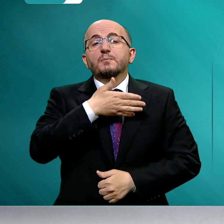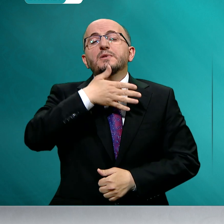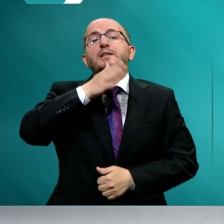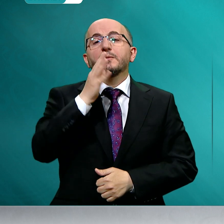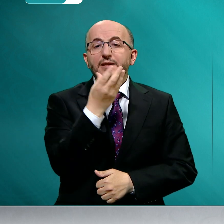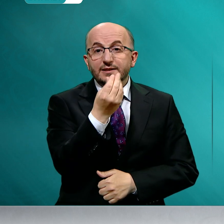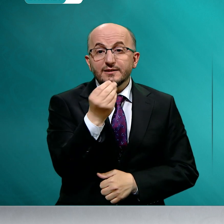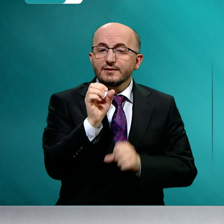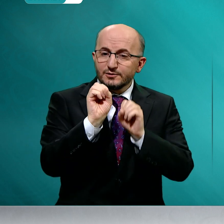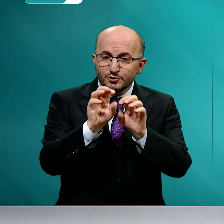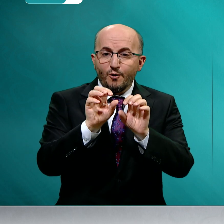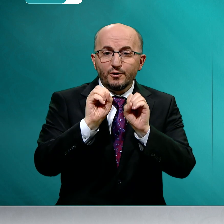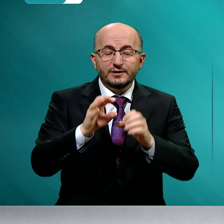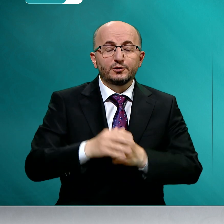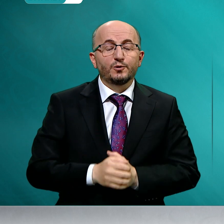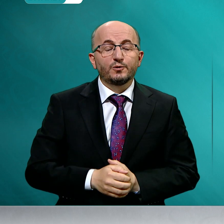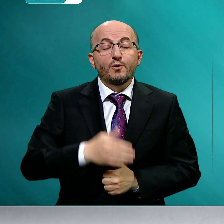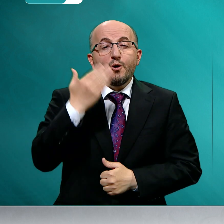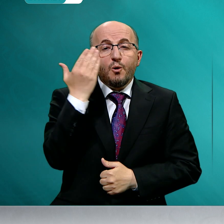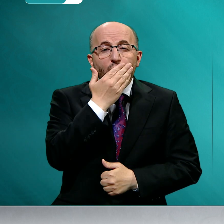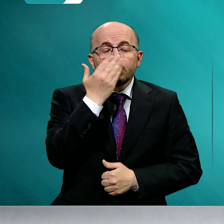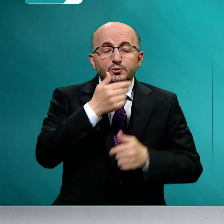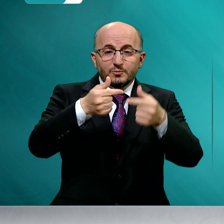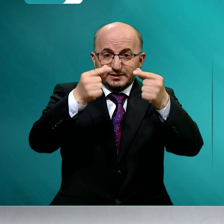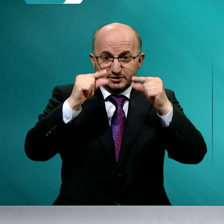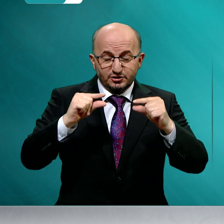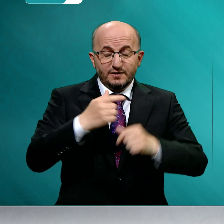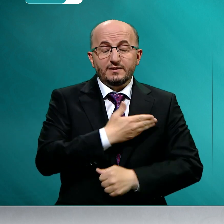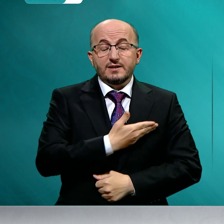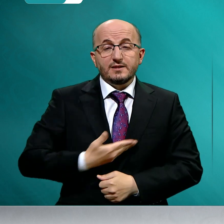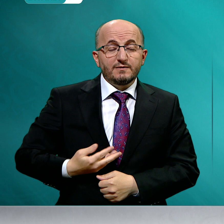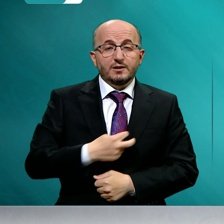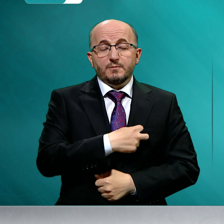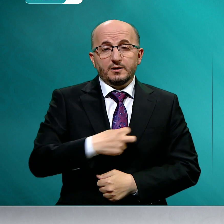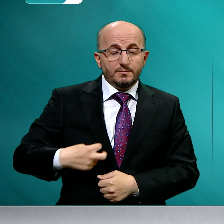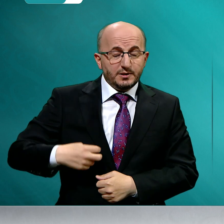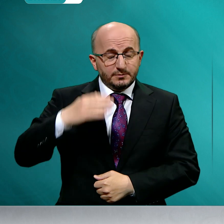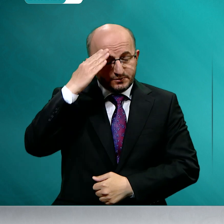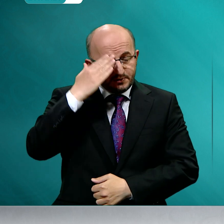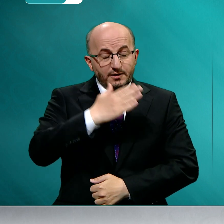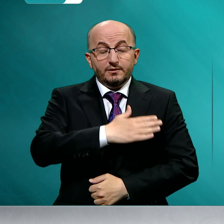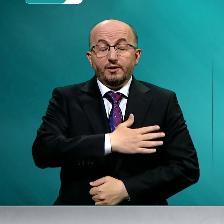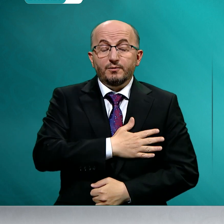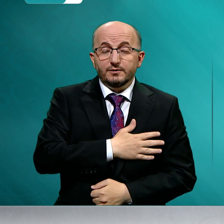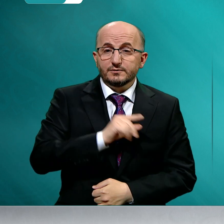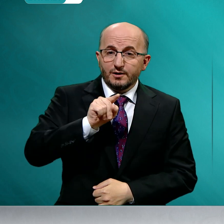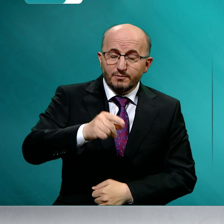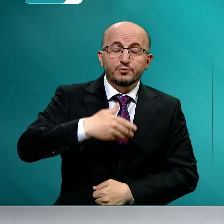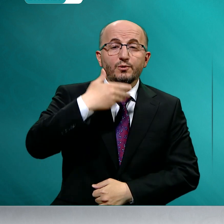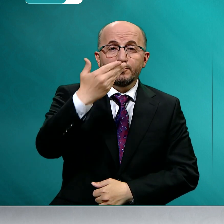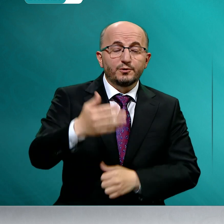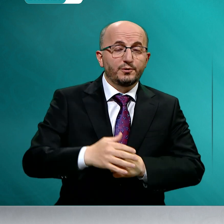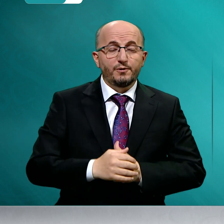bilmediklerinizi öğretiyor. Okuduğum hadisi şerifte sevgili Peygamberimiz sallallahu aleyhi ve sellem şöyle